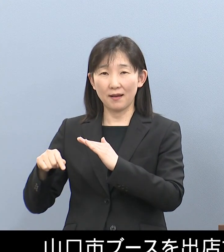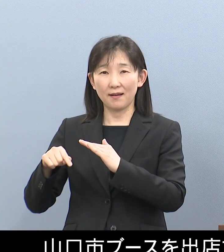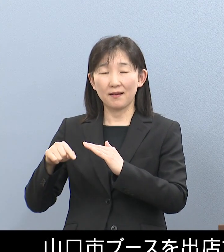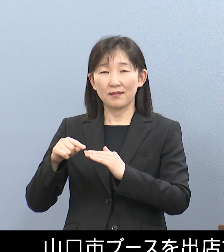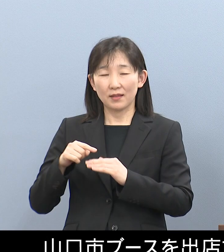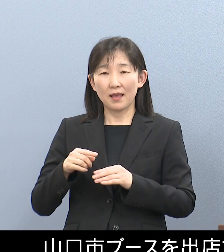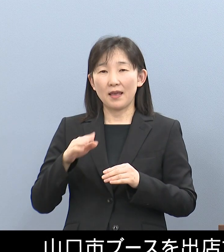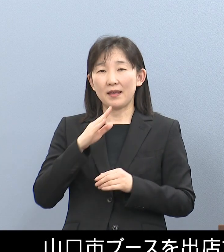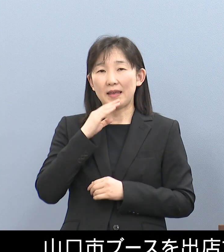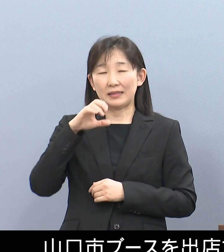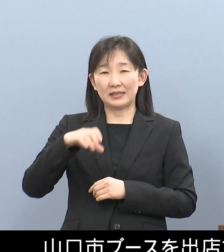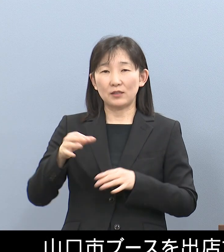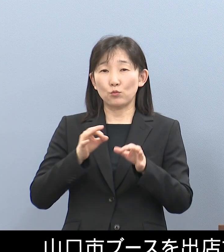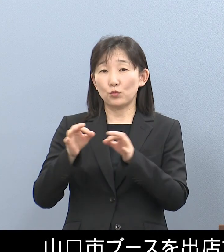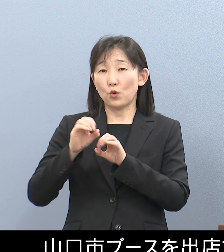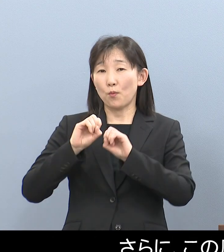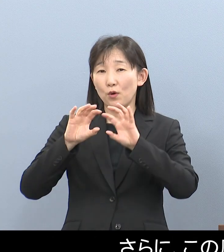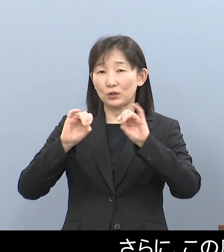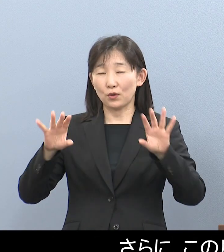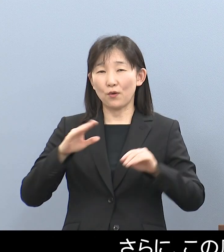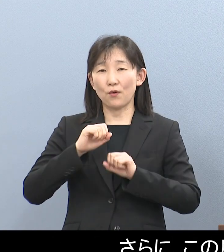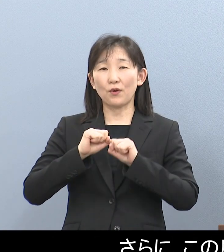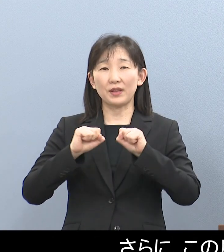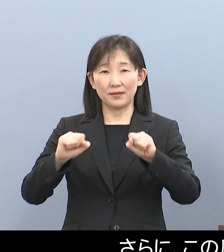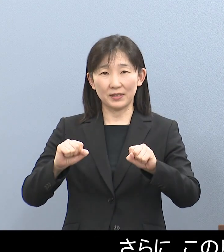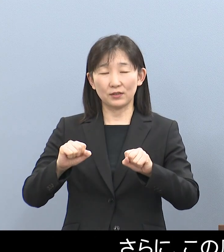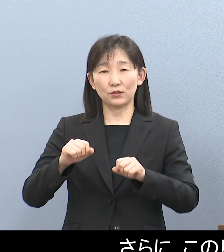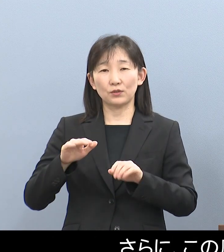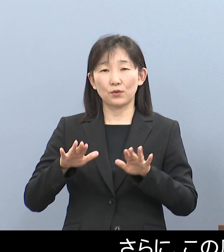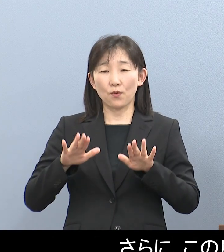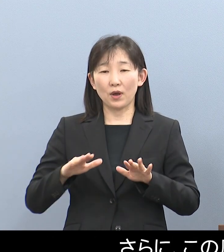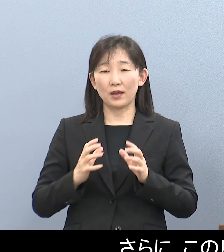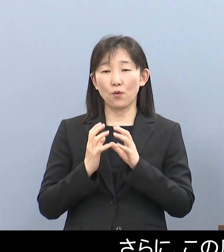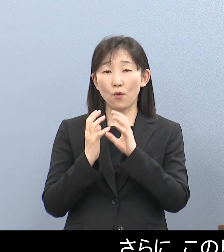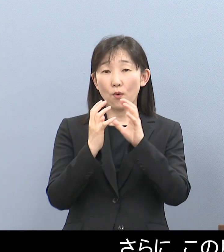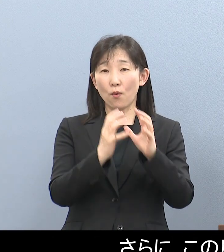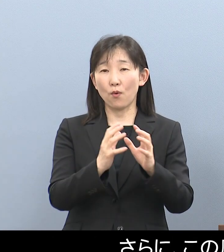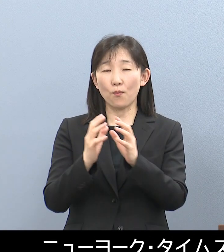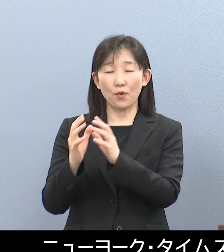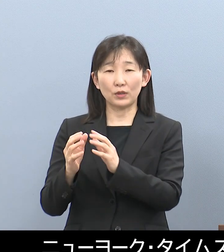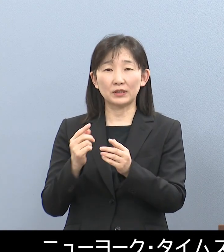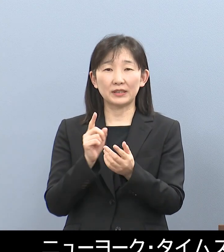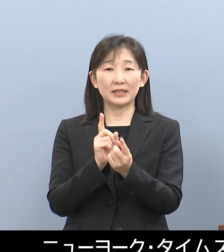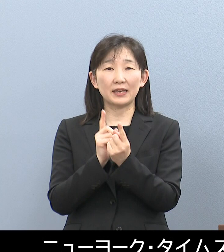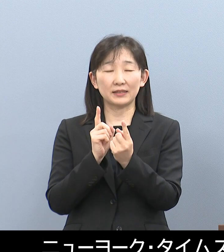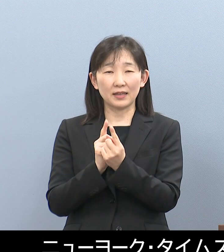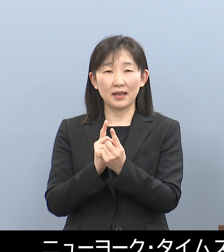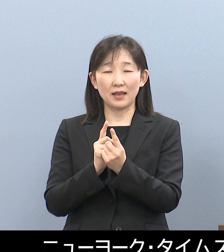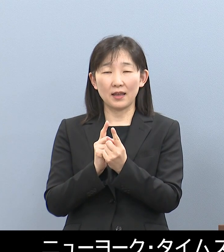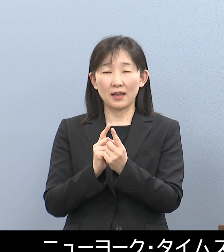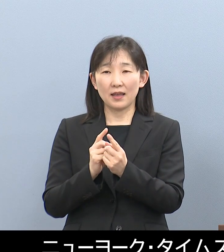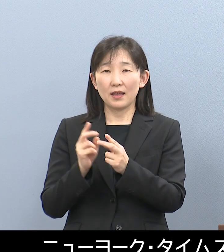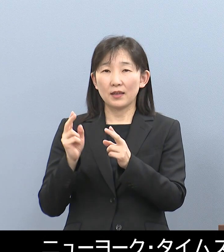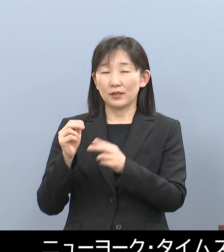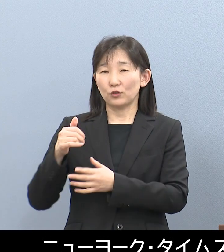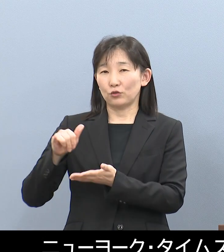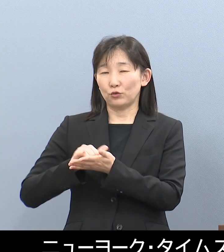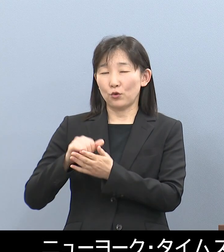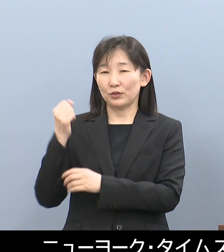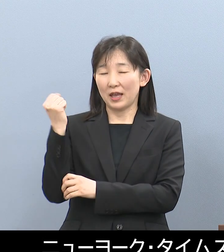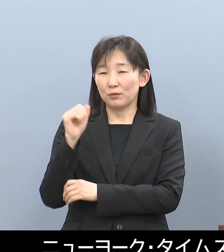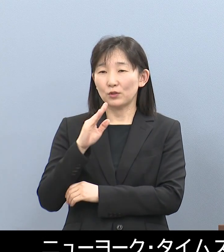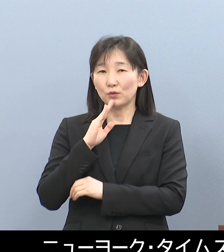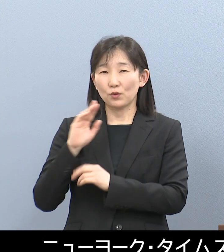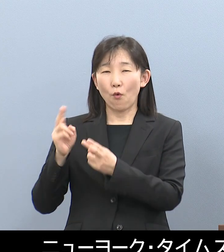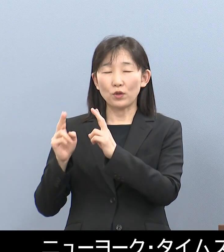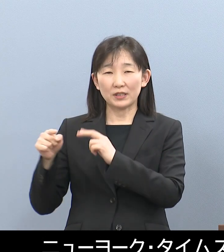施することといたしております。さらにこの度の訪問に際しましてはニューヨークタイムズ本社や